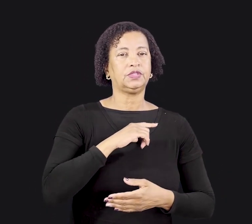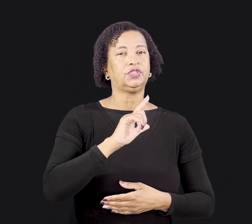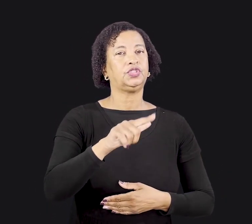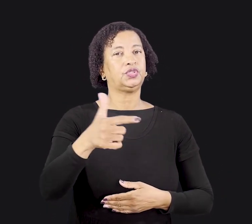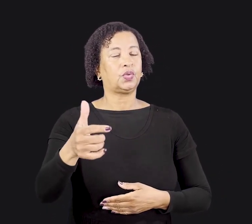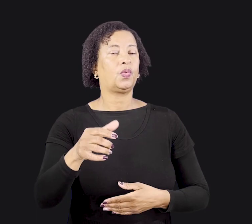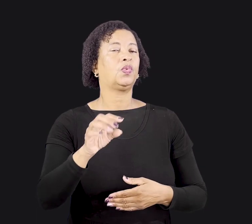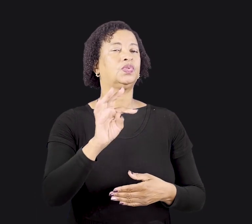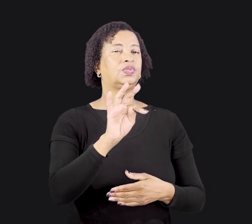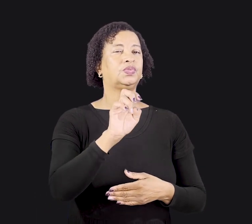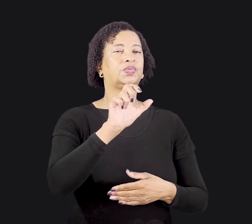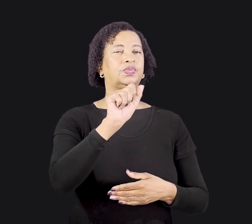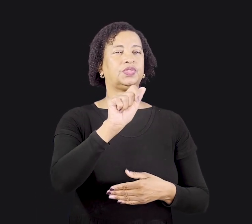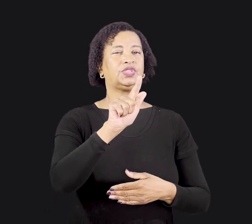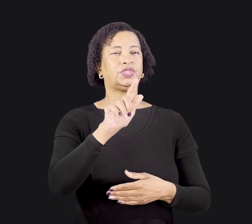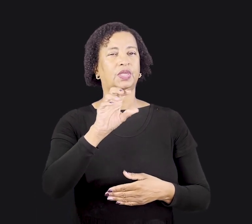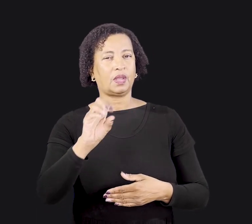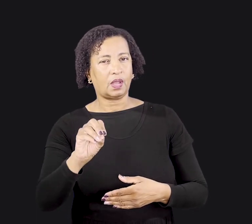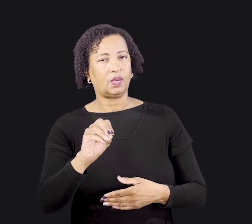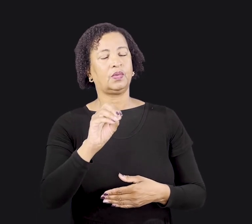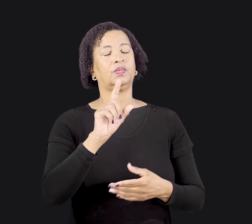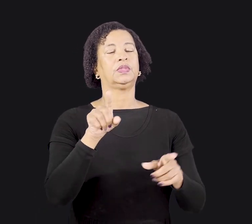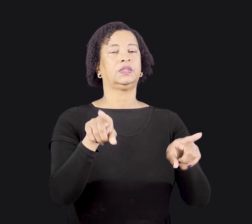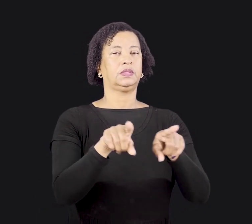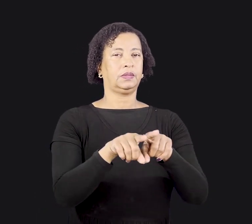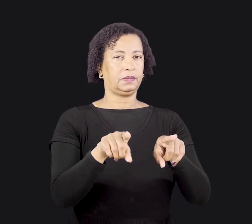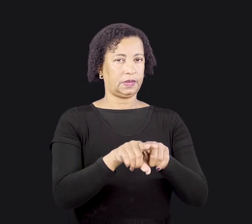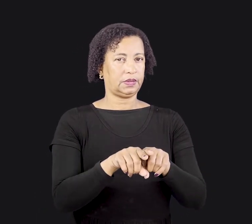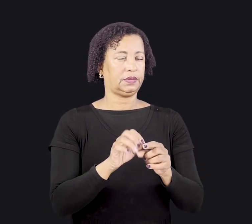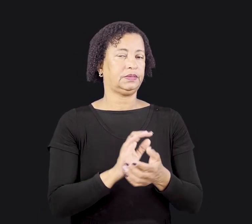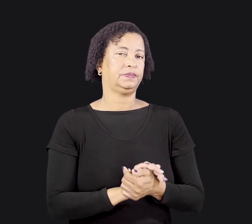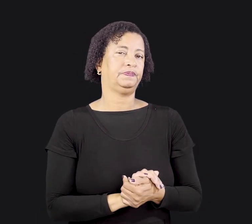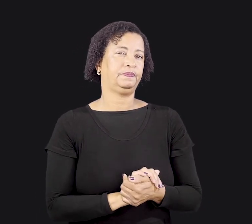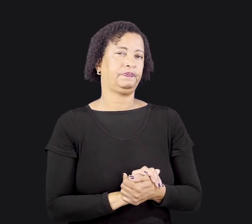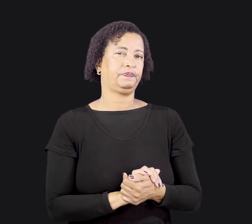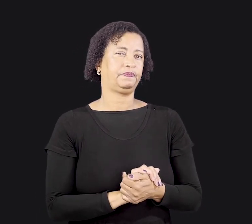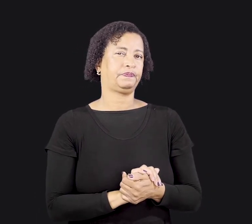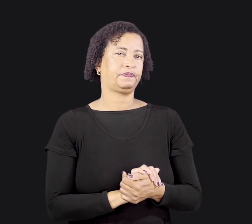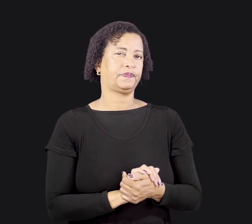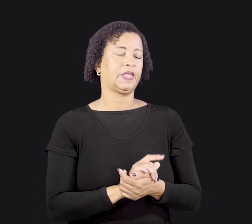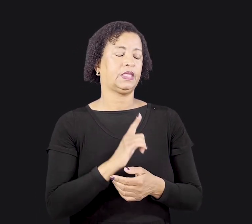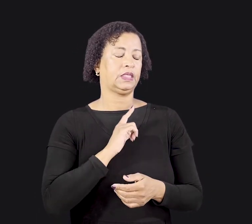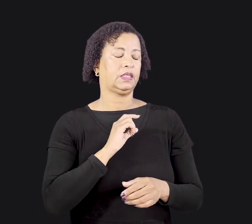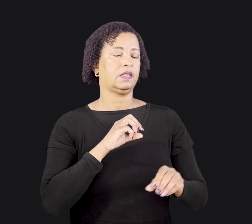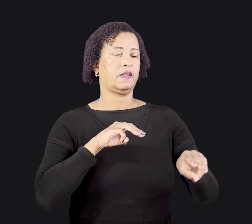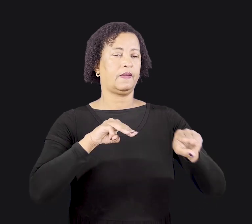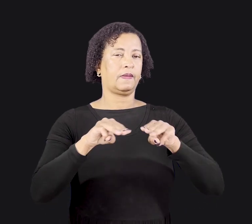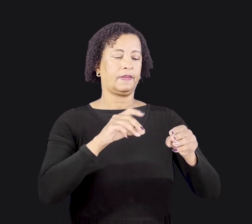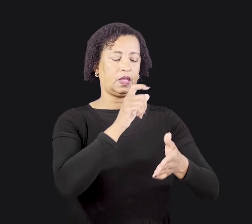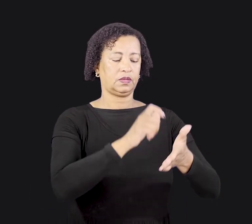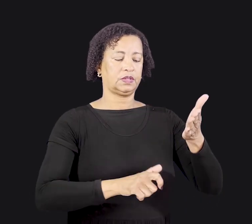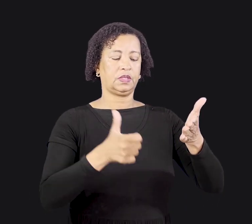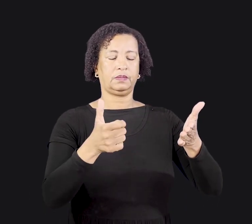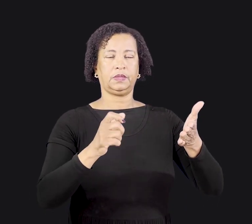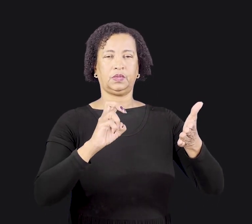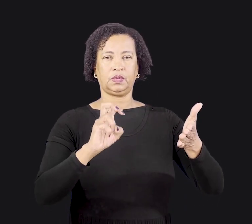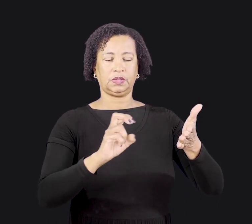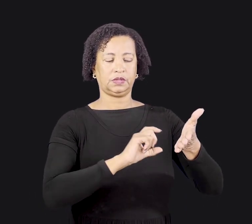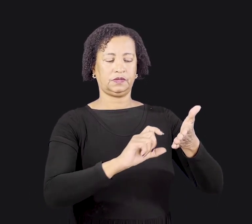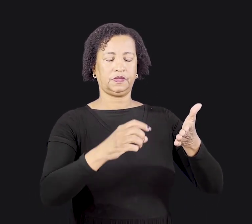na lista dos 12, Tiago, filho de Alfeu, citado em Marcos 15, versículo 40, como o mais